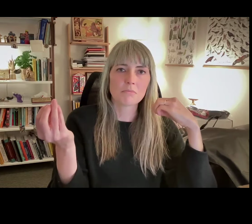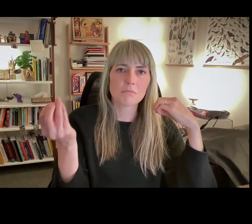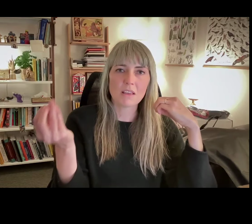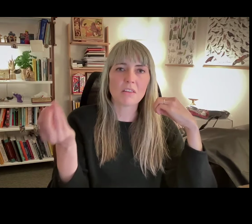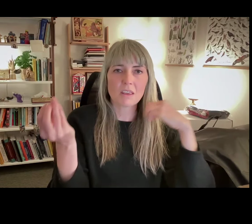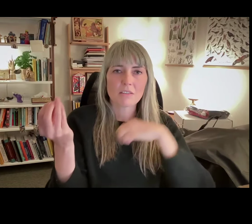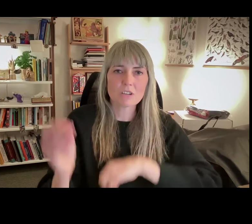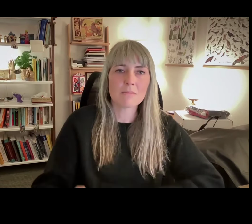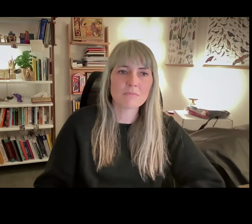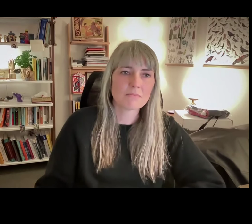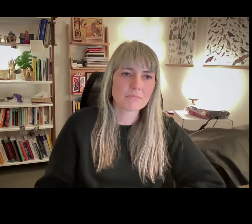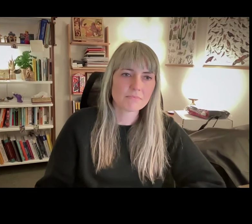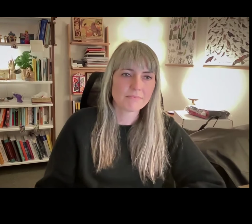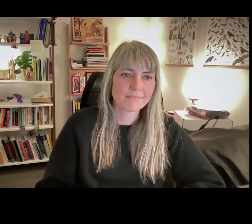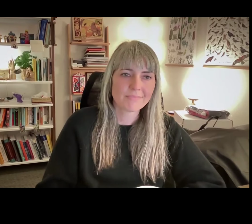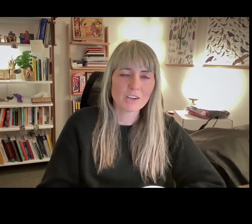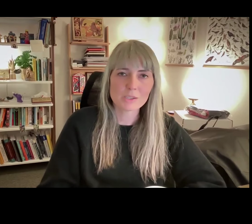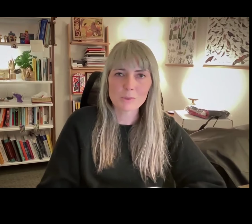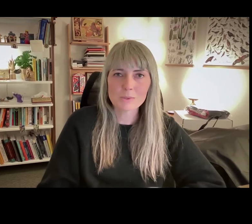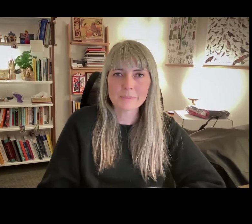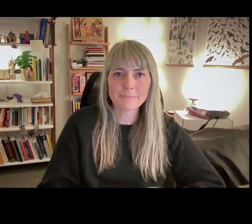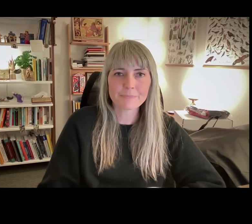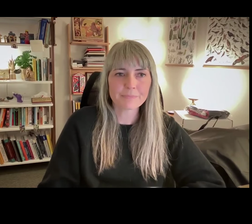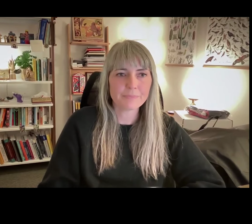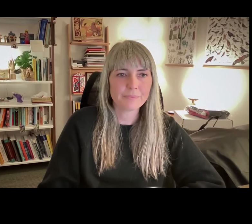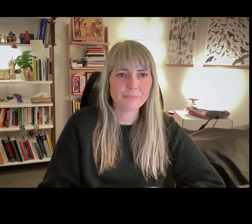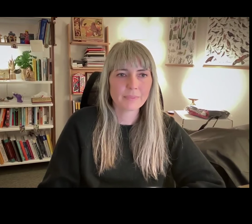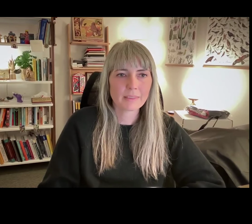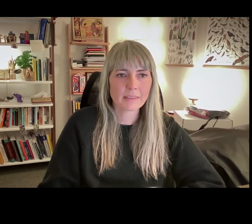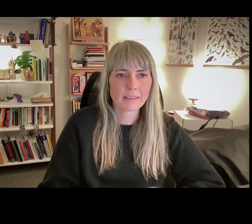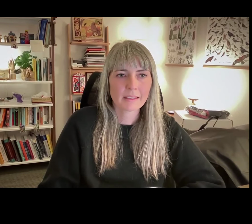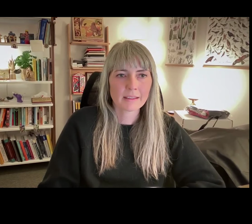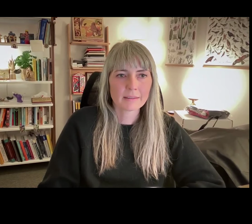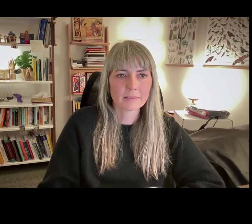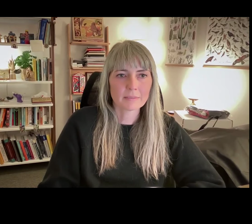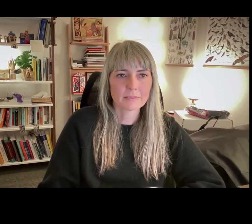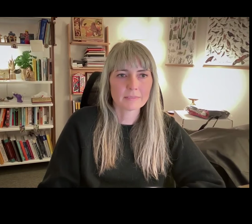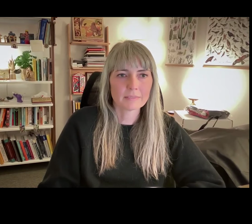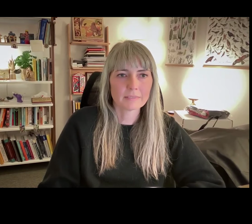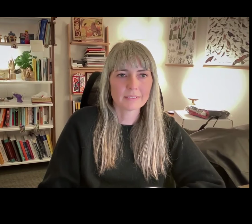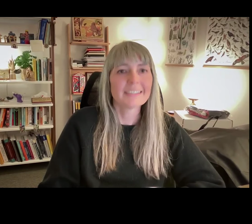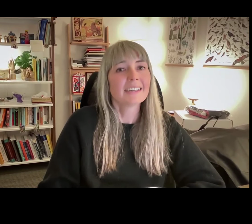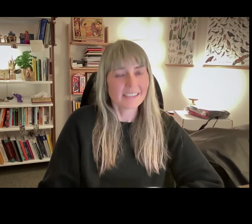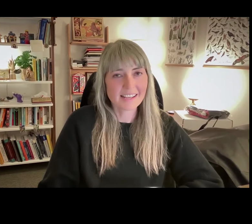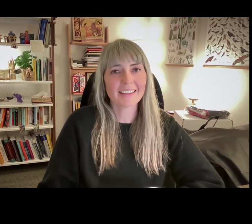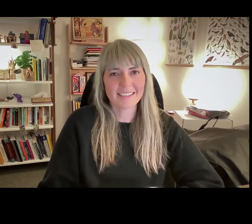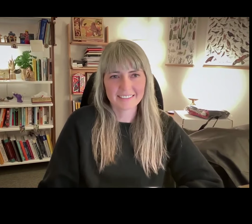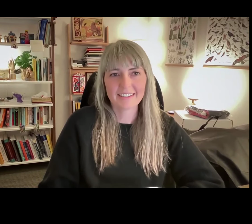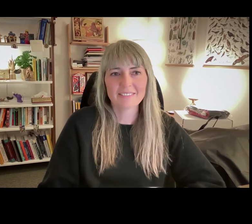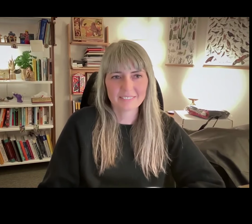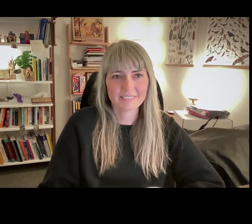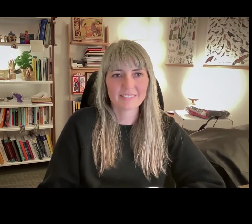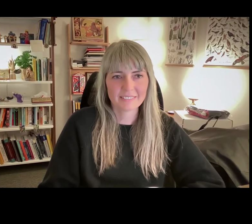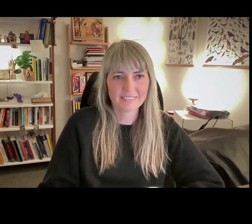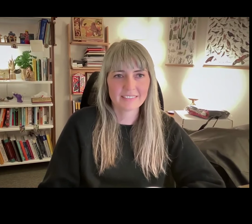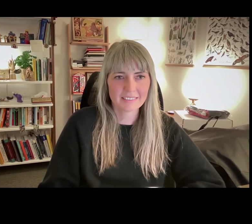es debido al over which volumen y la cantidad de that you're exposed. tiempo al que estás expuesto. That's the classic hierarchy of control. Esa es la jerarquía